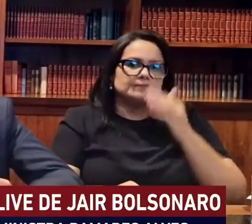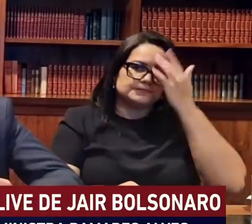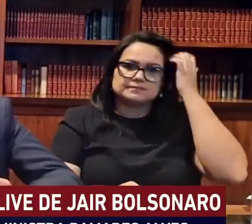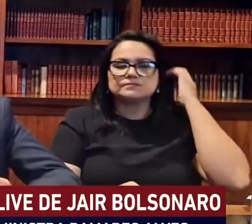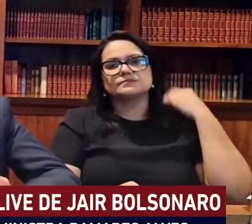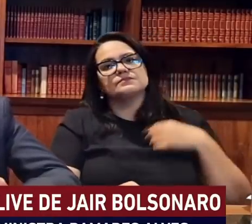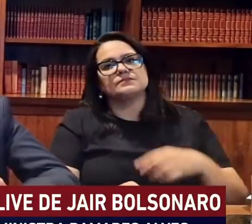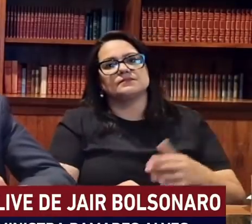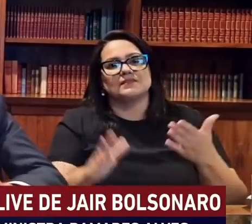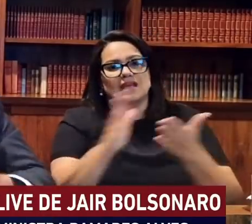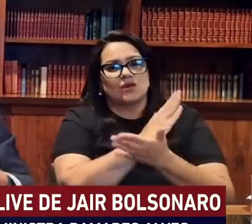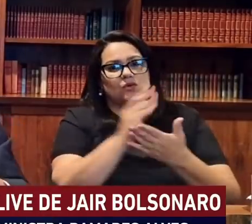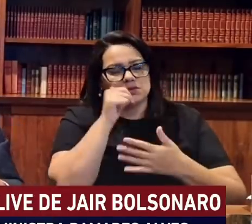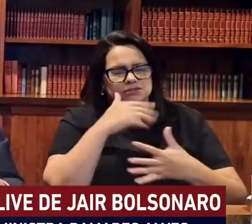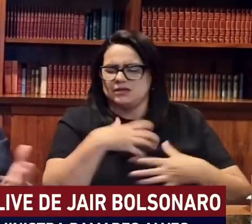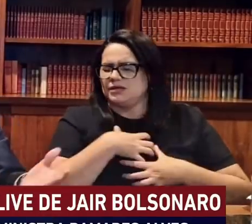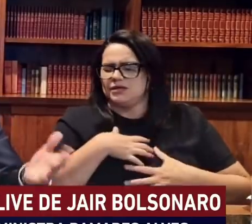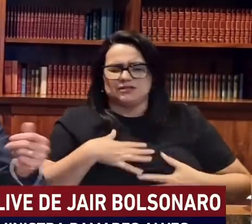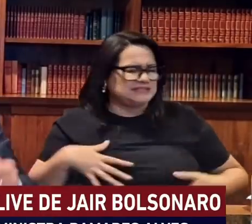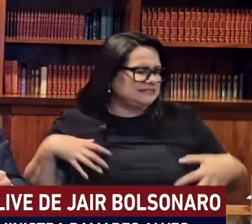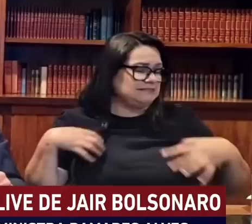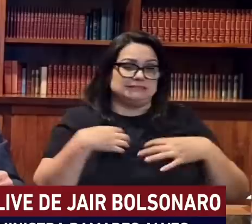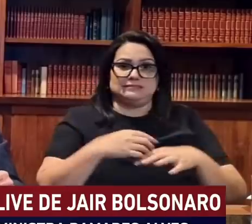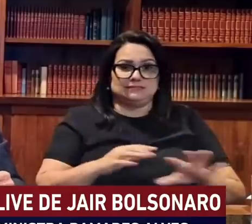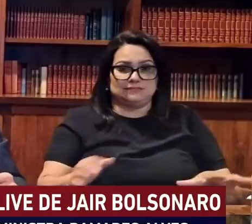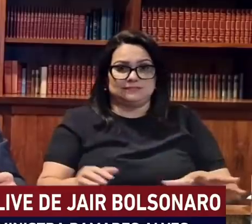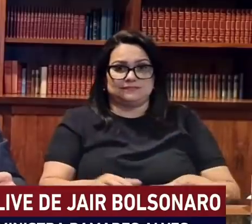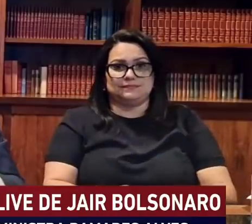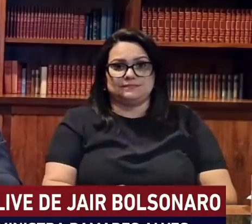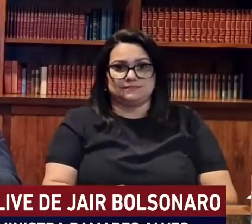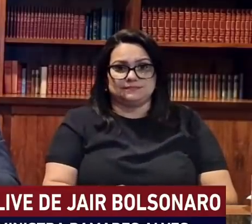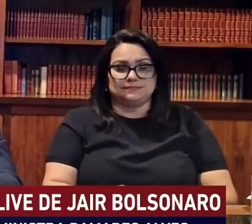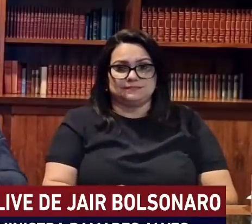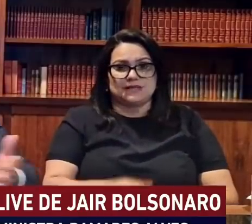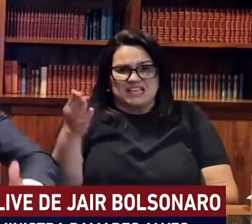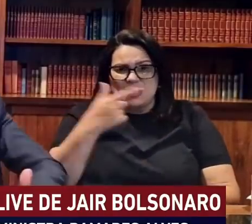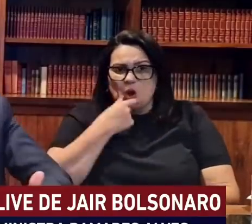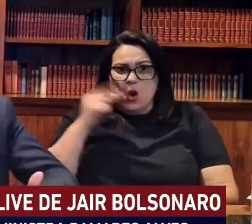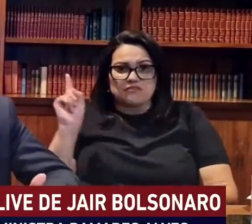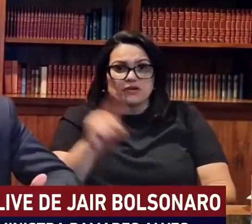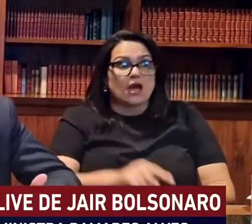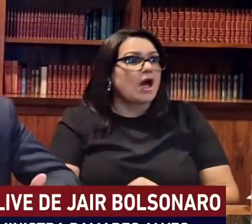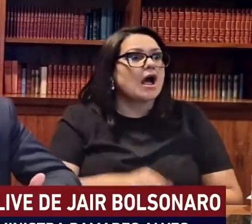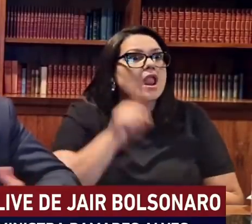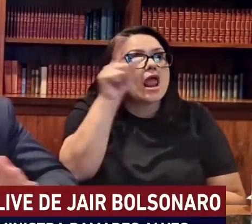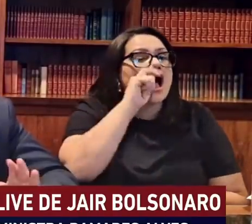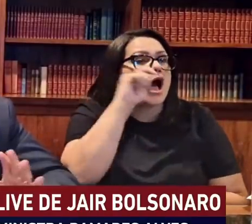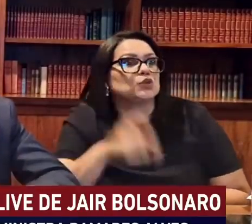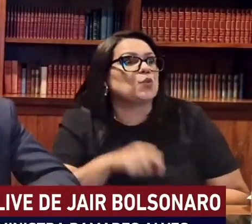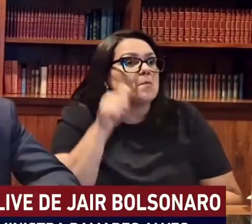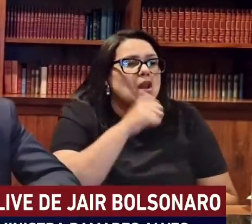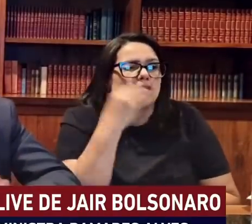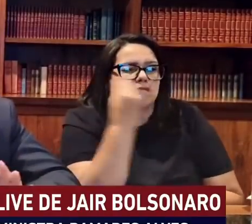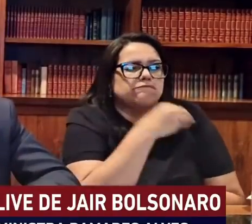chegam completamente arrasadas. Aí vai esse cara dizer que são mulheres fáceis. Ah, pelo amor de